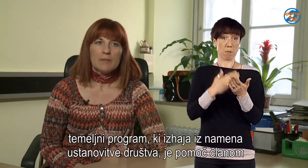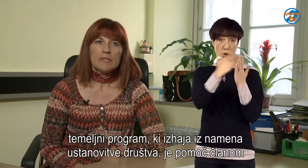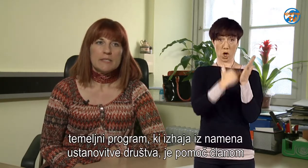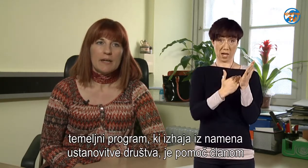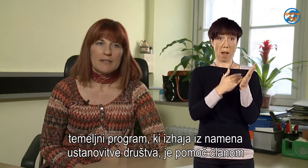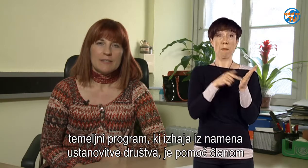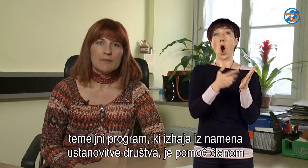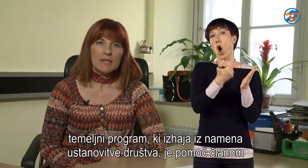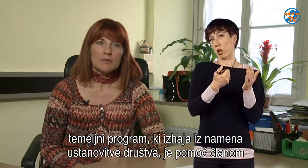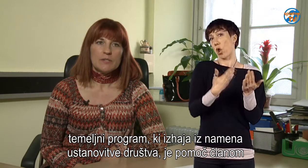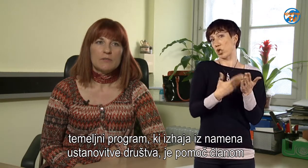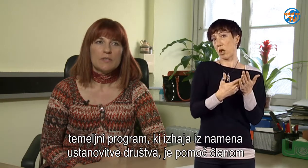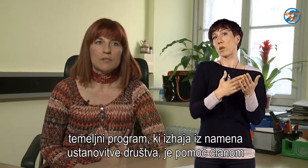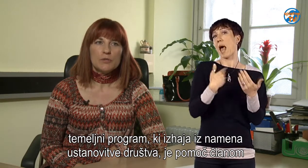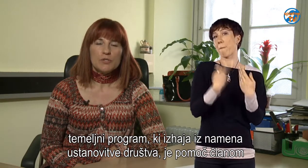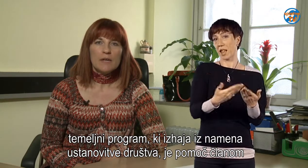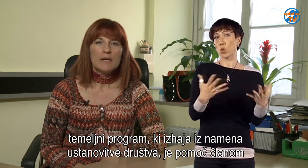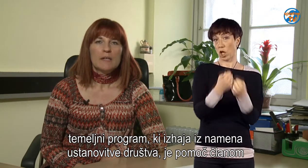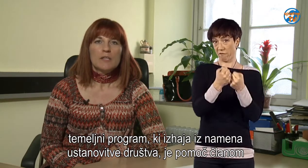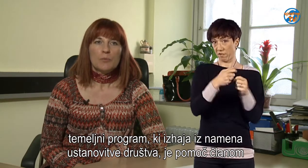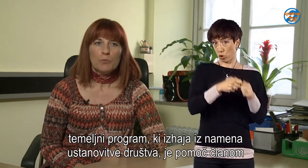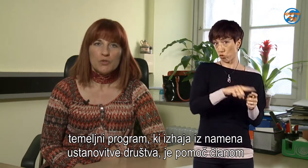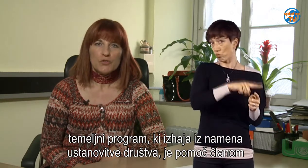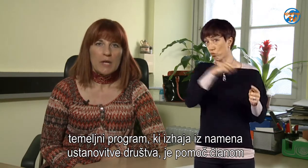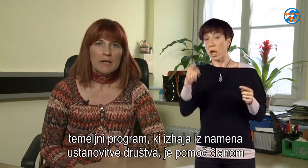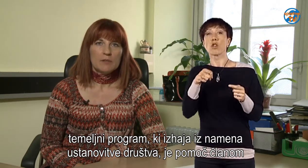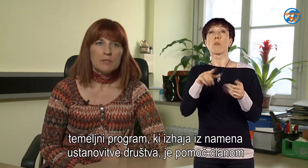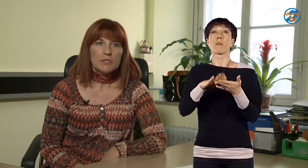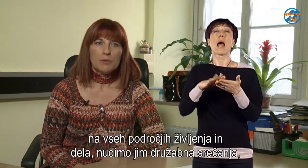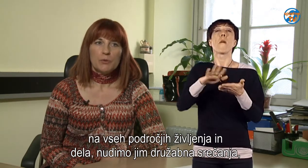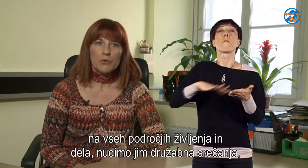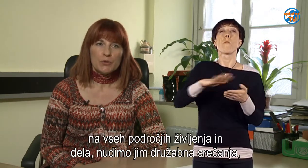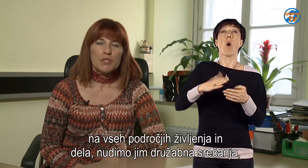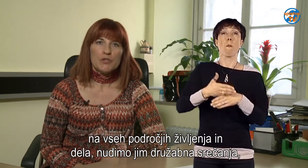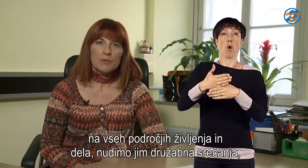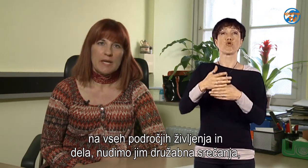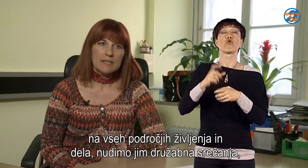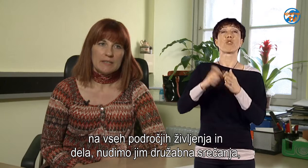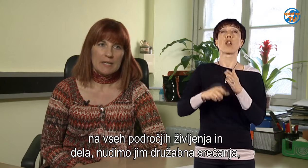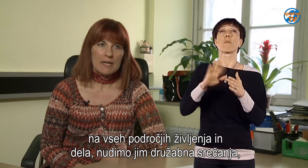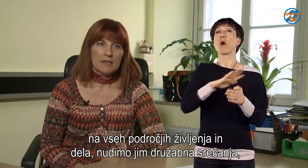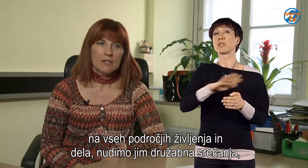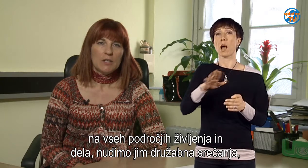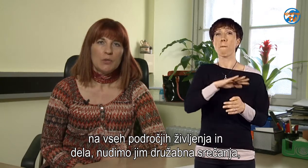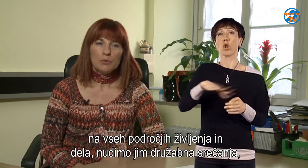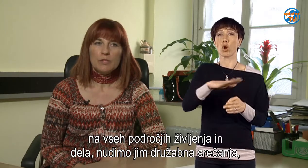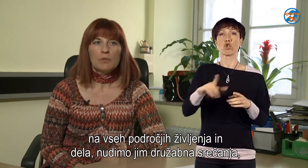ki izhaja iz namena ustanovitve društva, je pomoč članom na vseh področjih življenja in dela. Nudimo jim